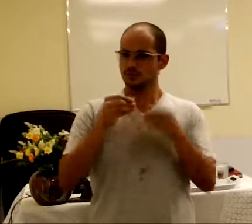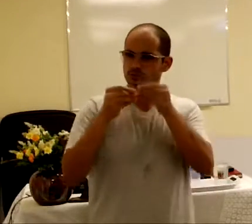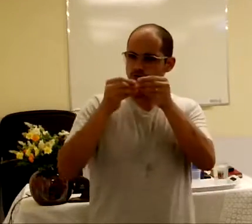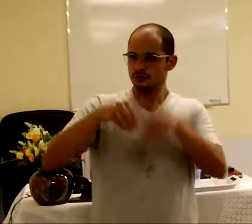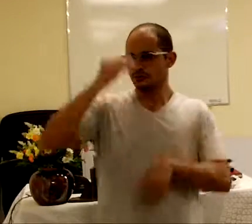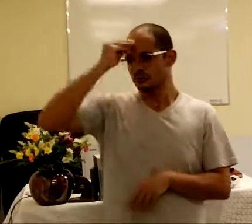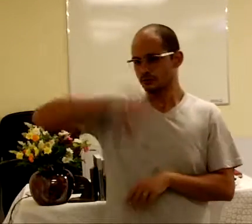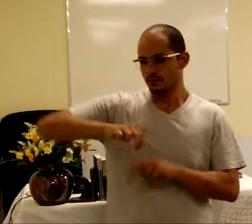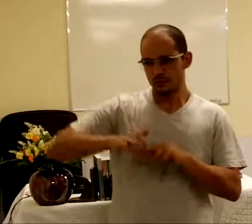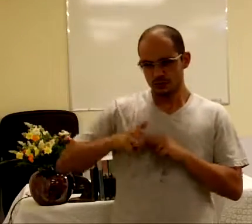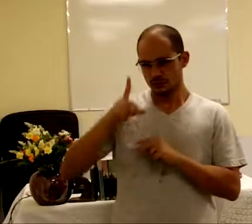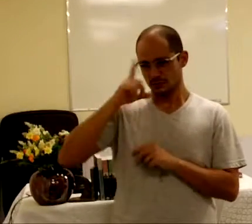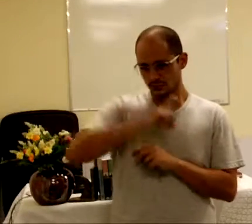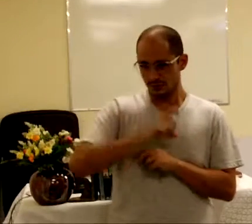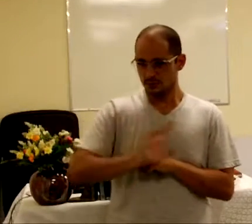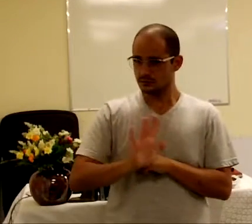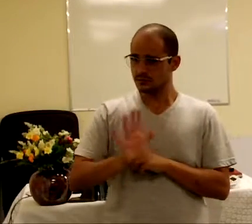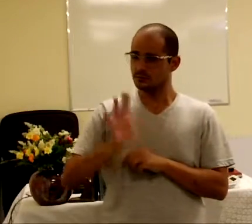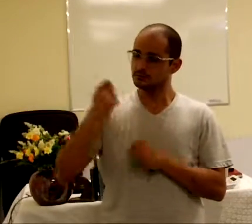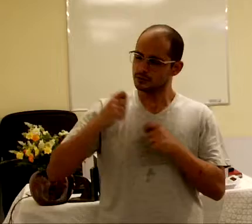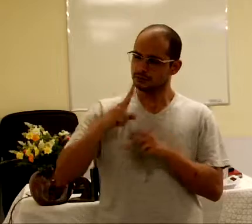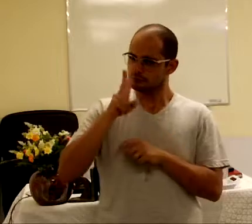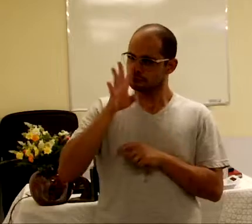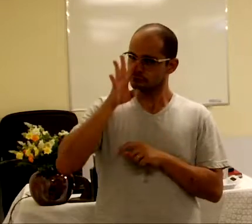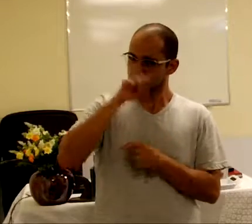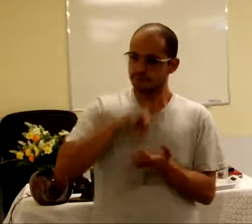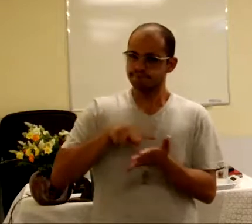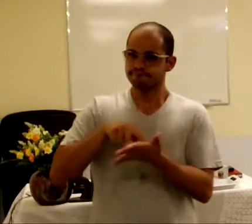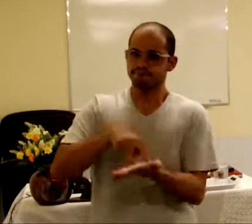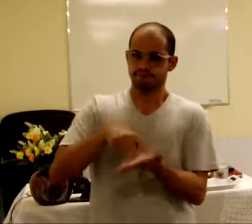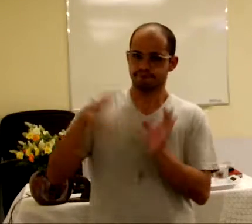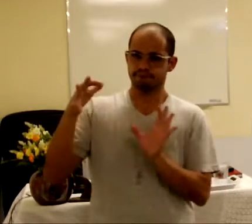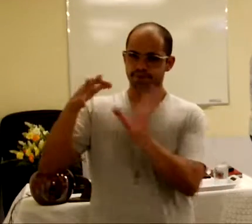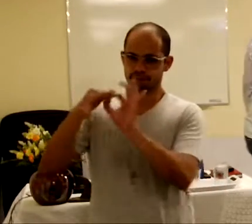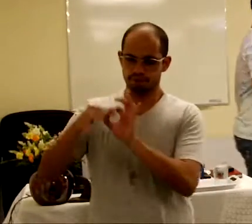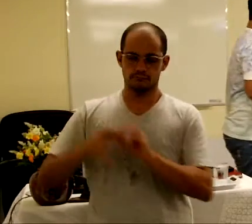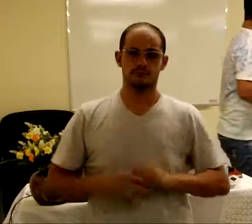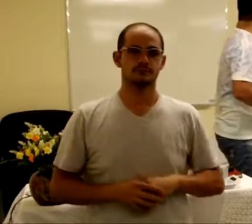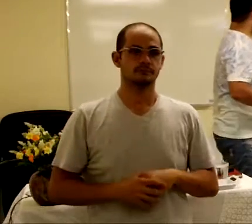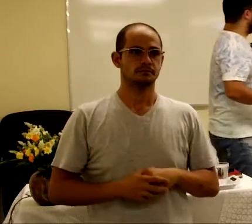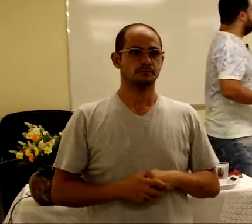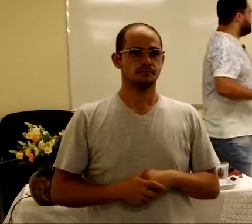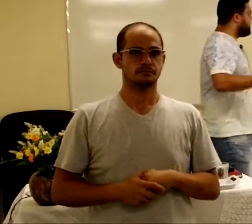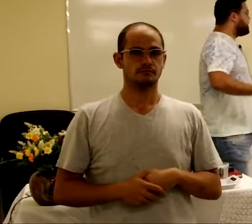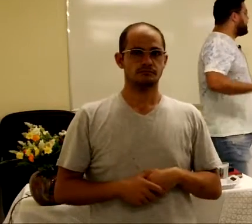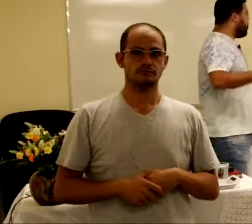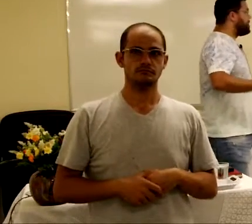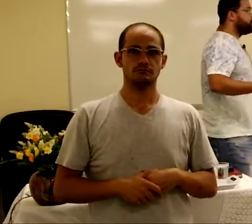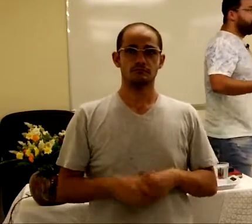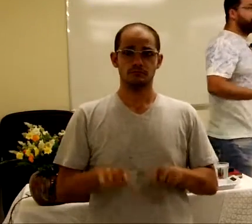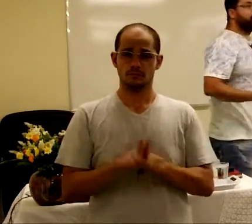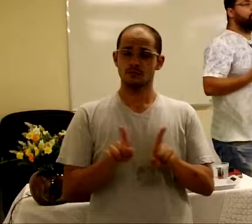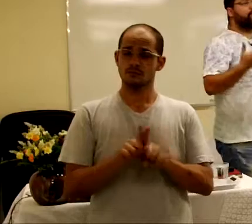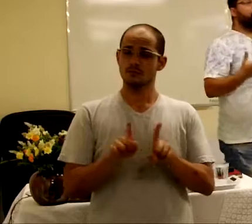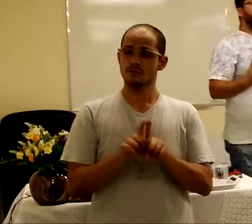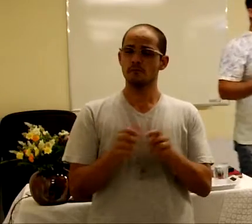Né? Não deixe que isso nos afaste dessa percepção da presença de Deus. Né? E muitas vezes as obras de